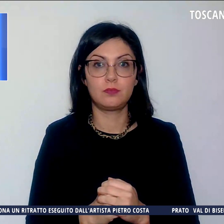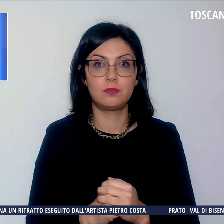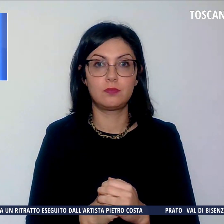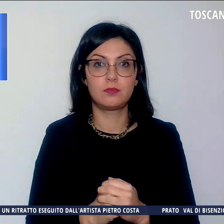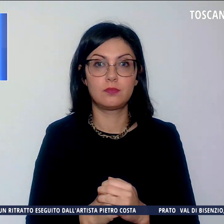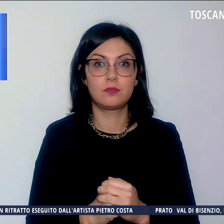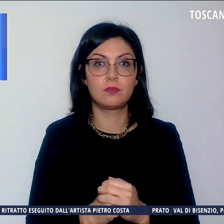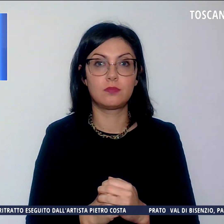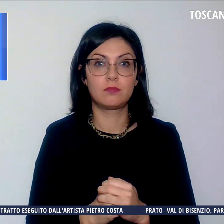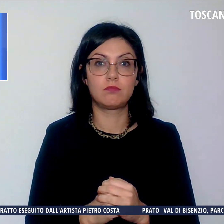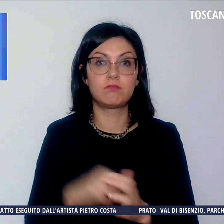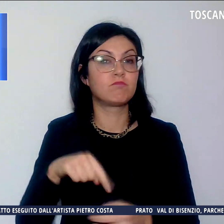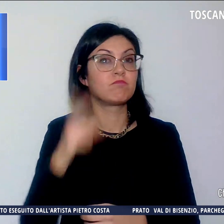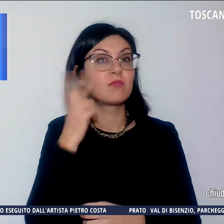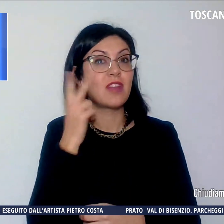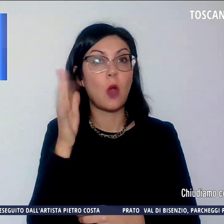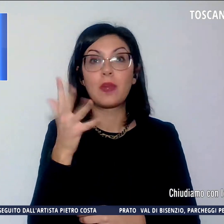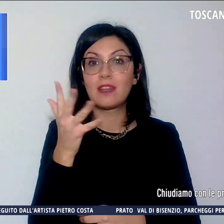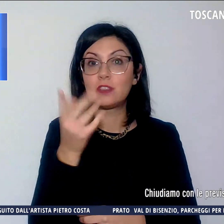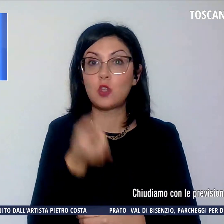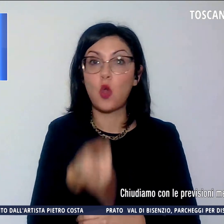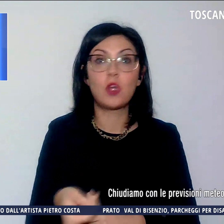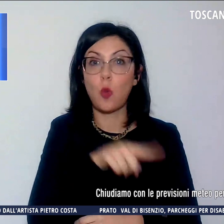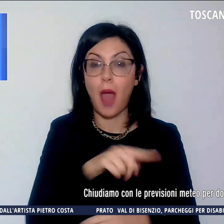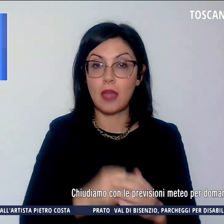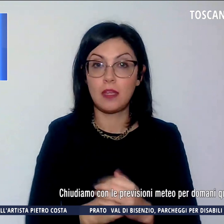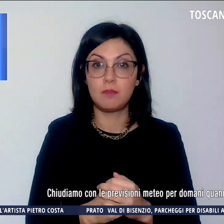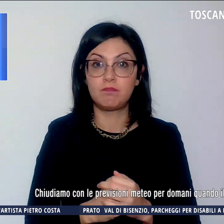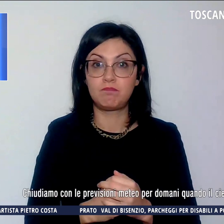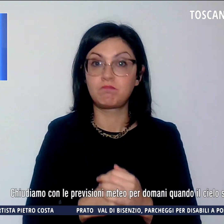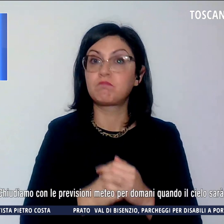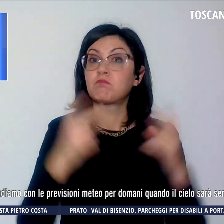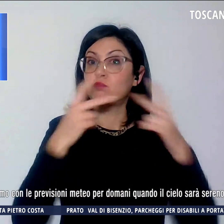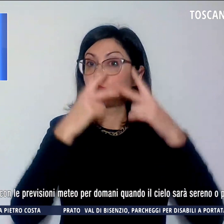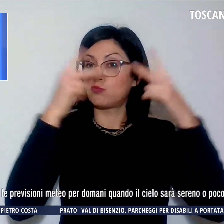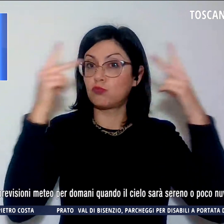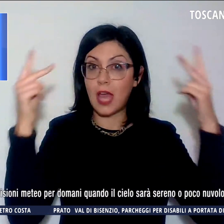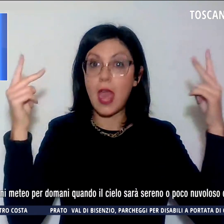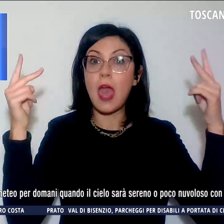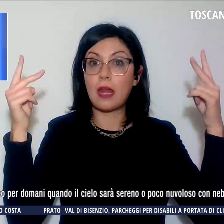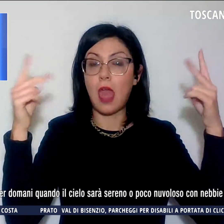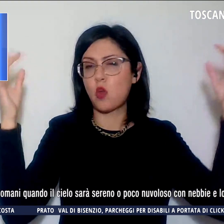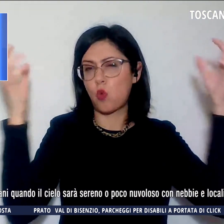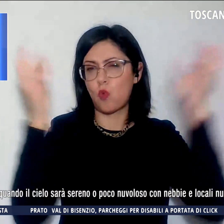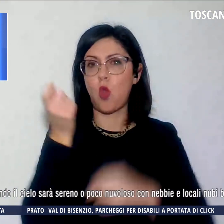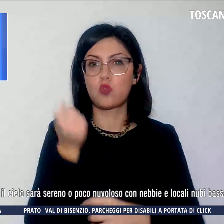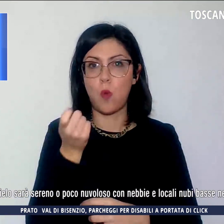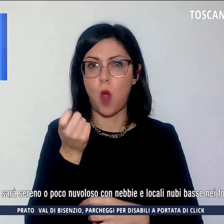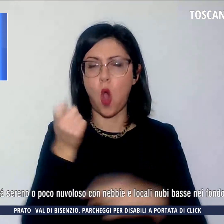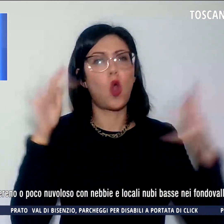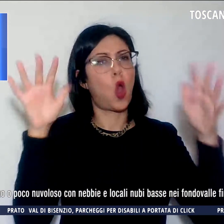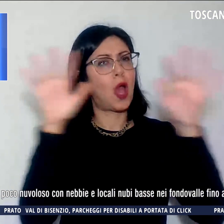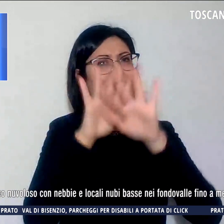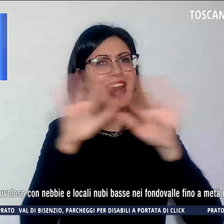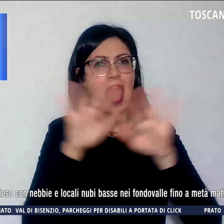Chiudiamo ora con le previsioni del tempo per domani, quando il cielo sarà sereno o poco nuvoloso, con nebbie e locali